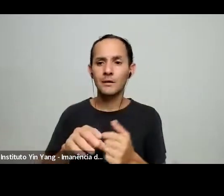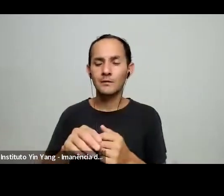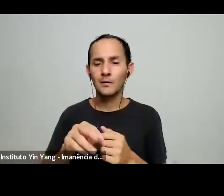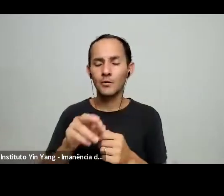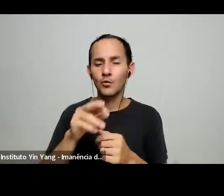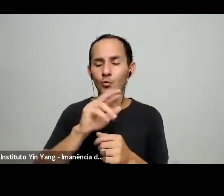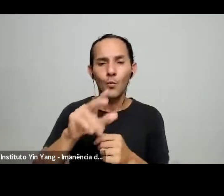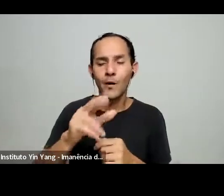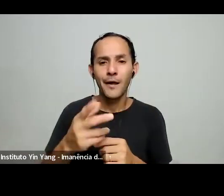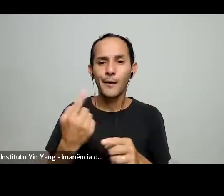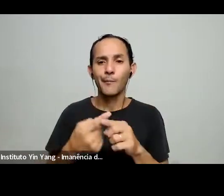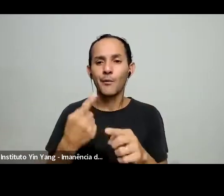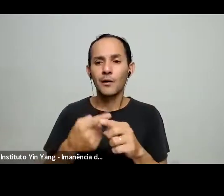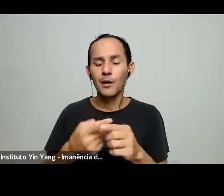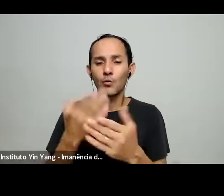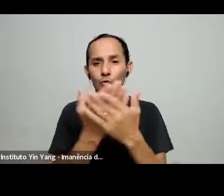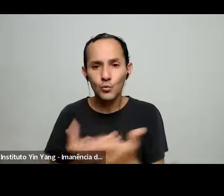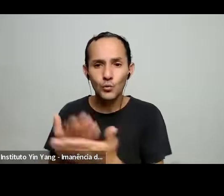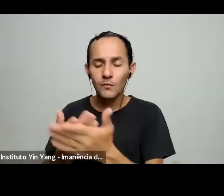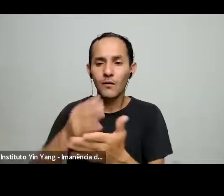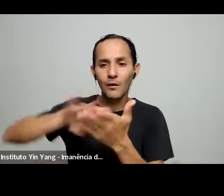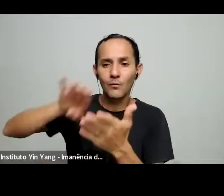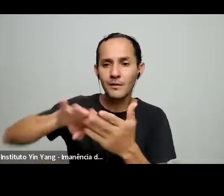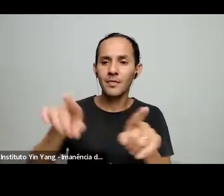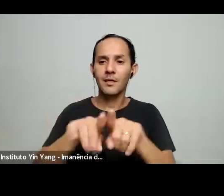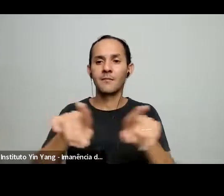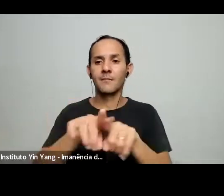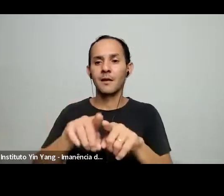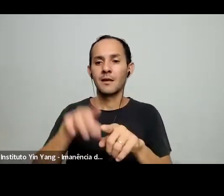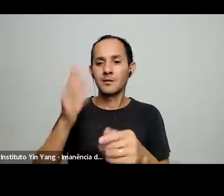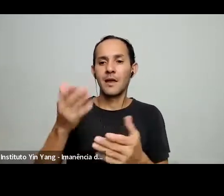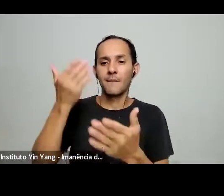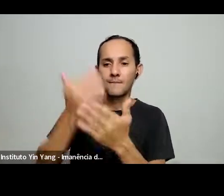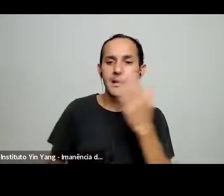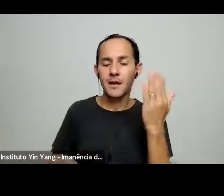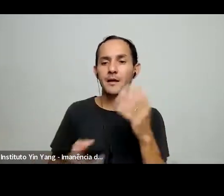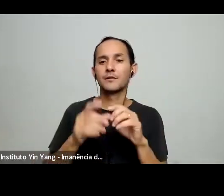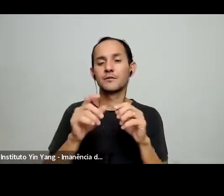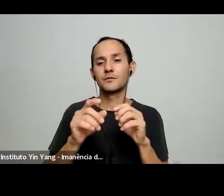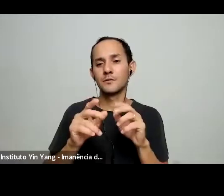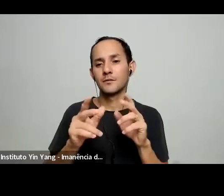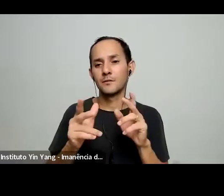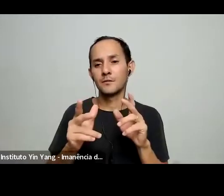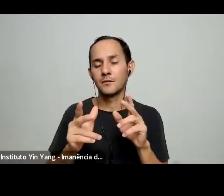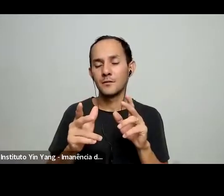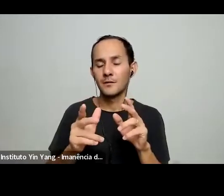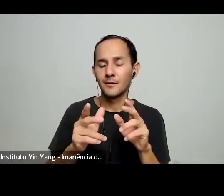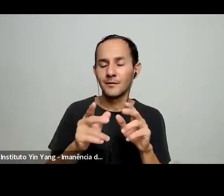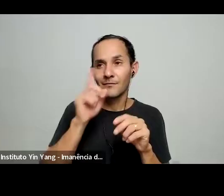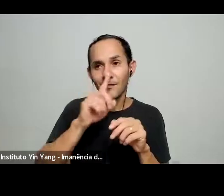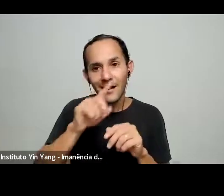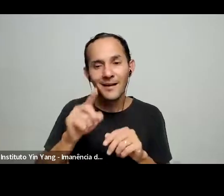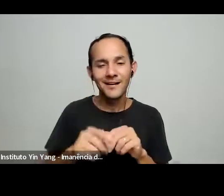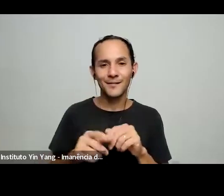que aqueles estudos foram excluídos, ela também já perde um ponto ali, ela já tem uma fraqueza, né?